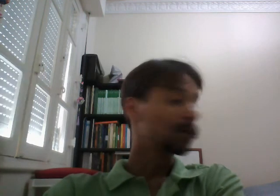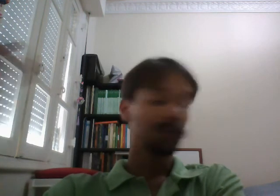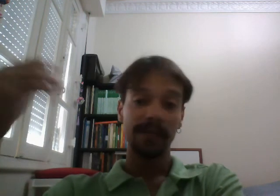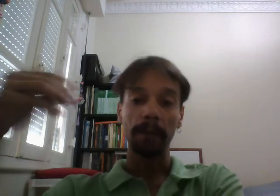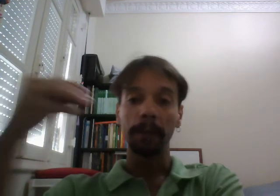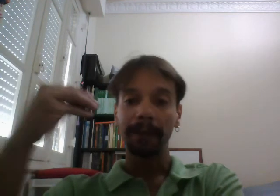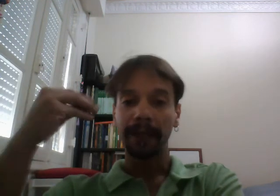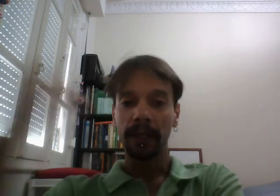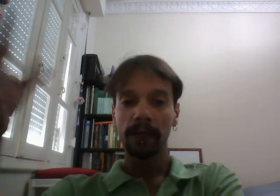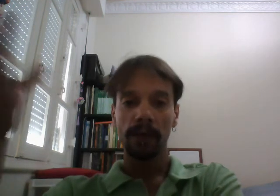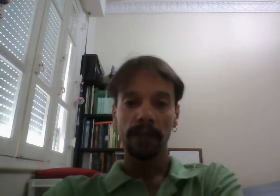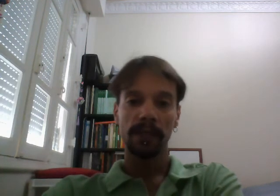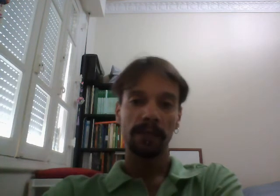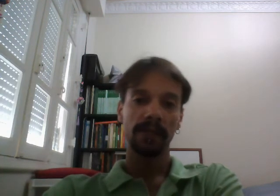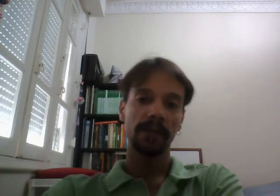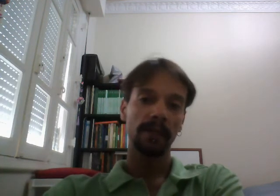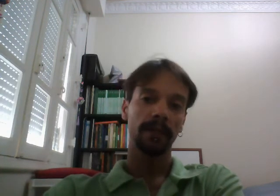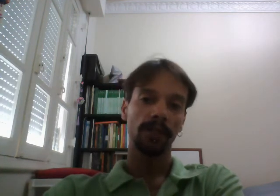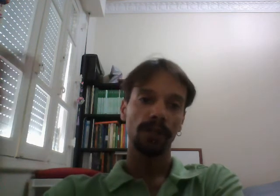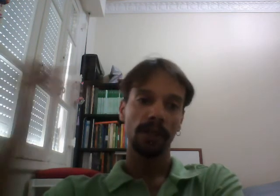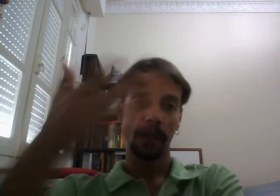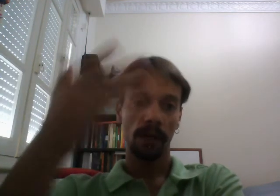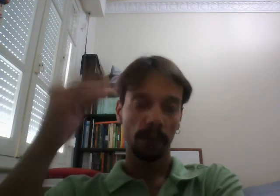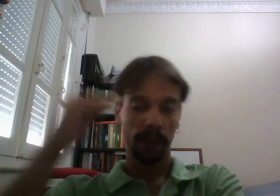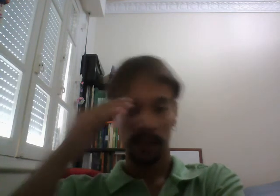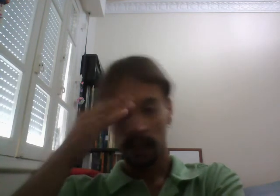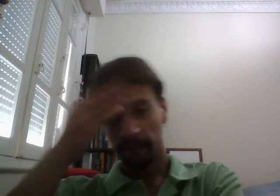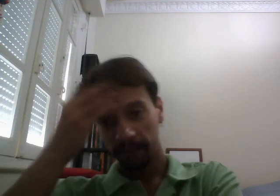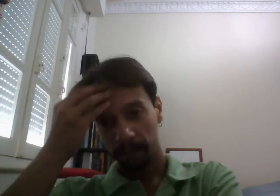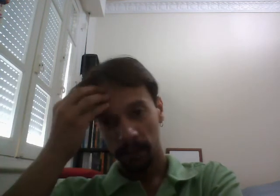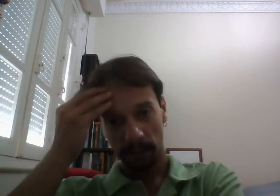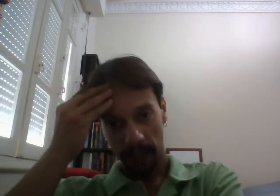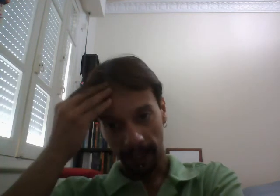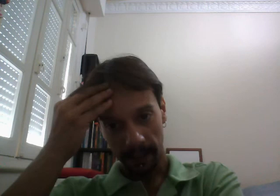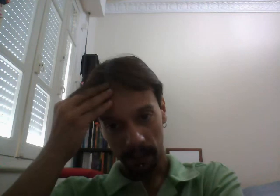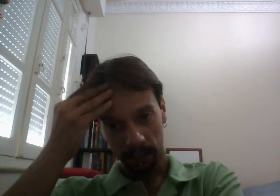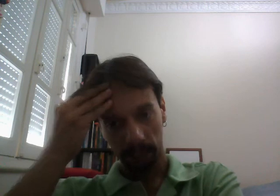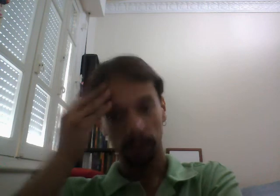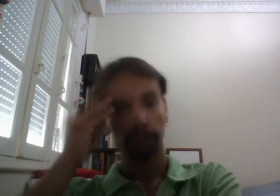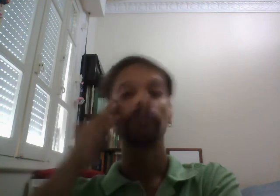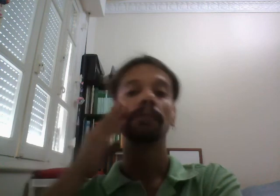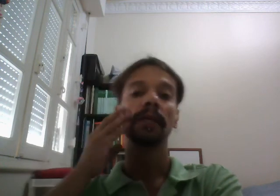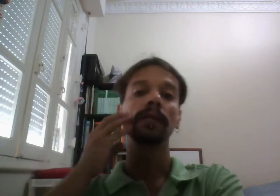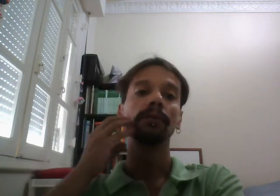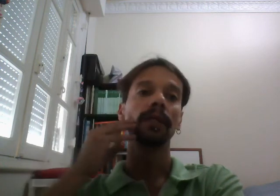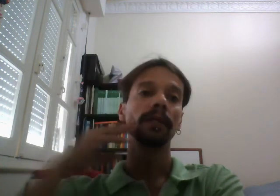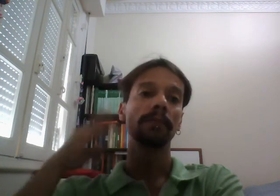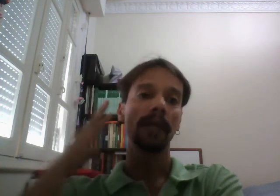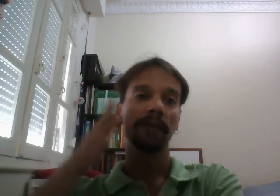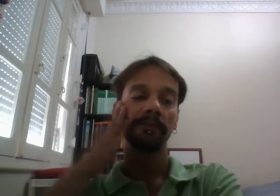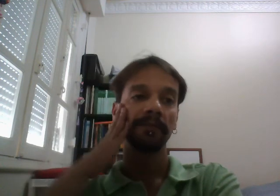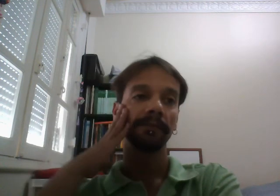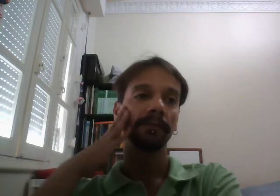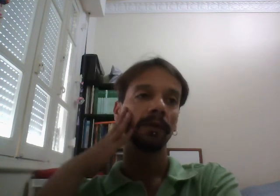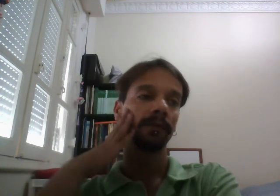conta um exemplo rigorosamente semelhante ao que está pedindo na questão. Então, uma leitura ali breve,